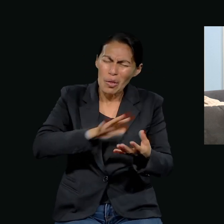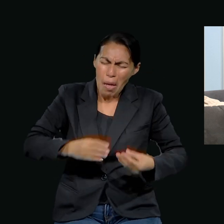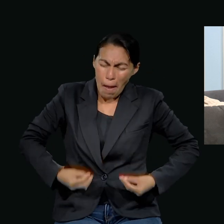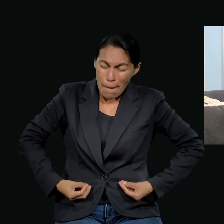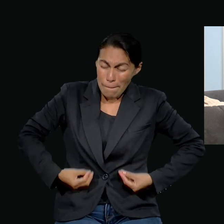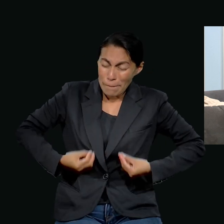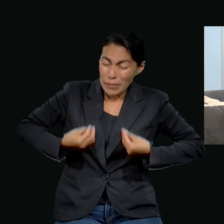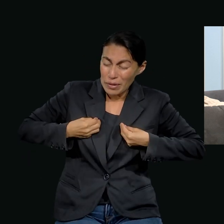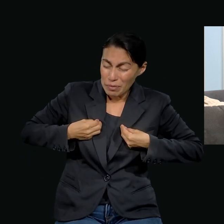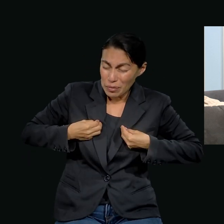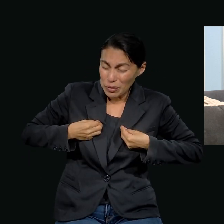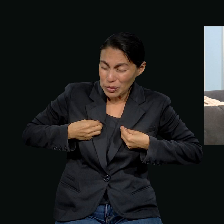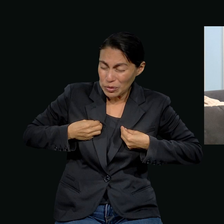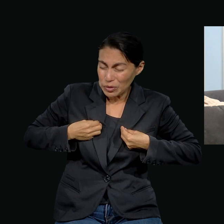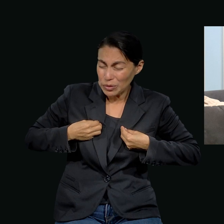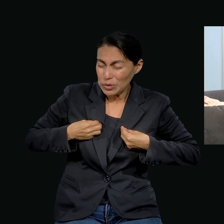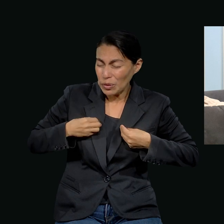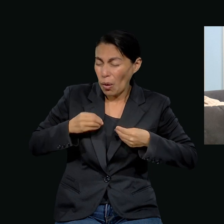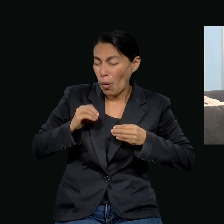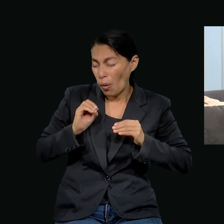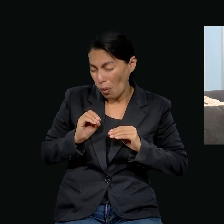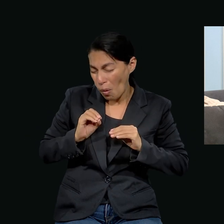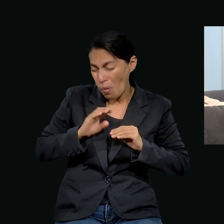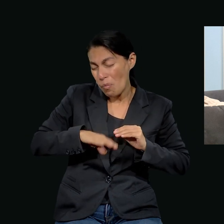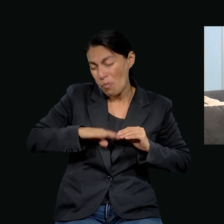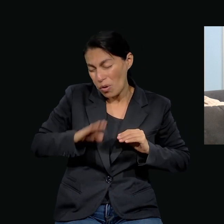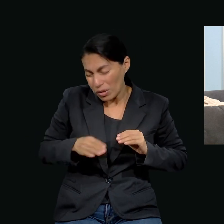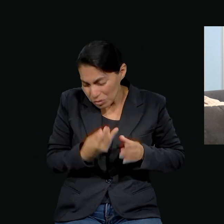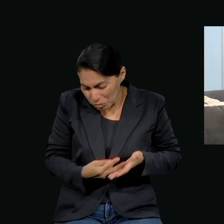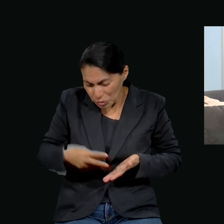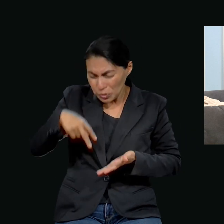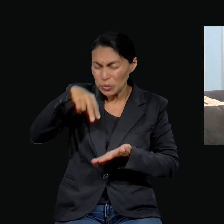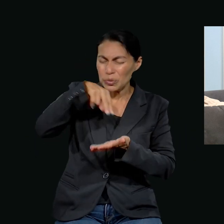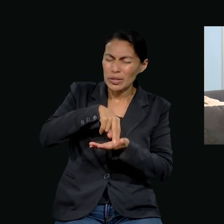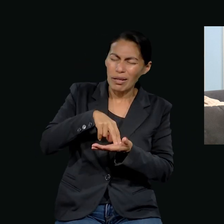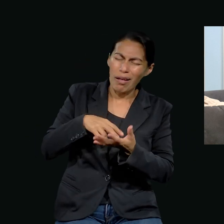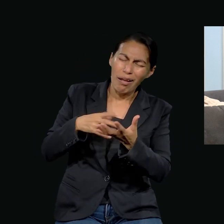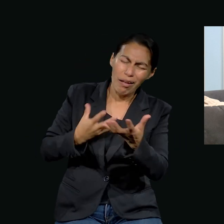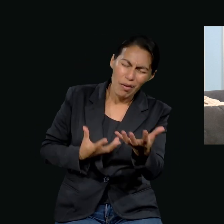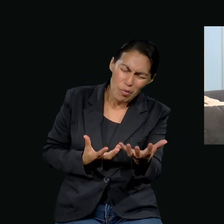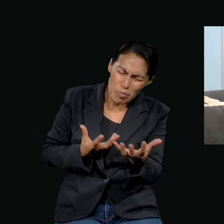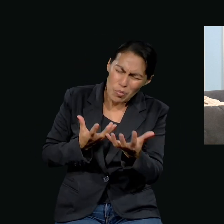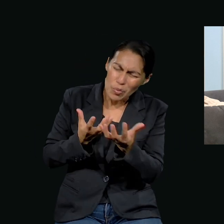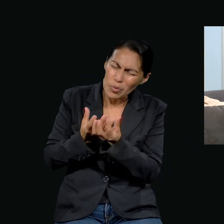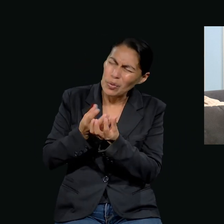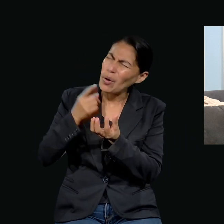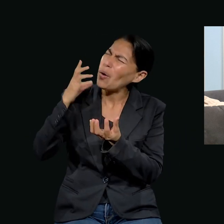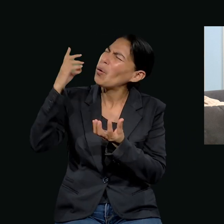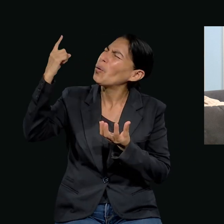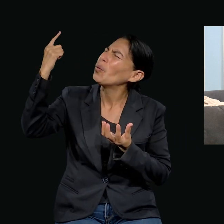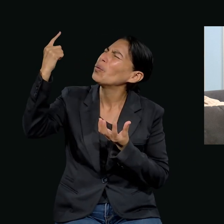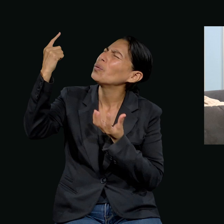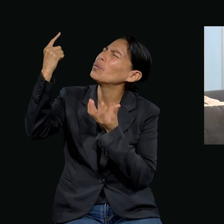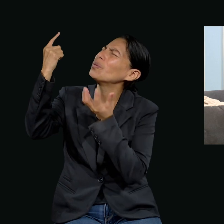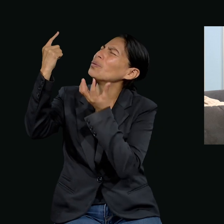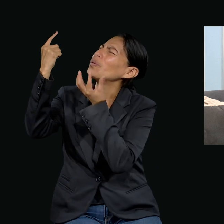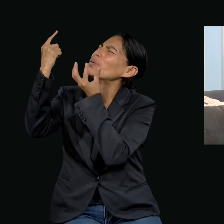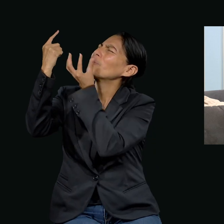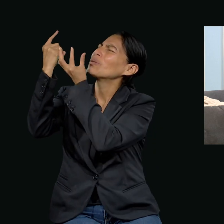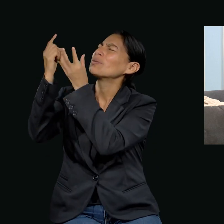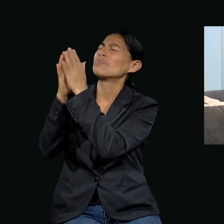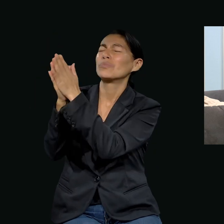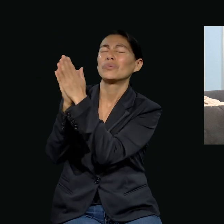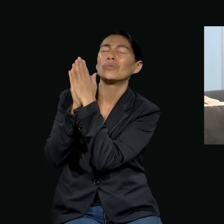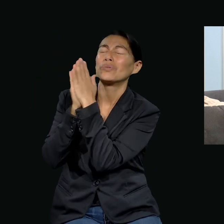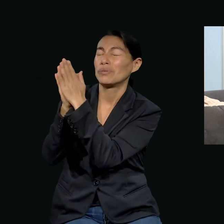toca resucitar Podamos ir a morar Contigo Para siempre Y eternamente Bendice a cada uno De los oyentes